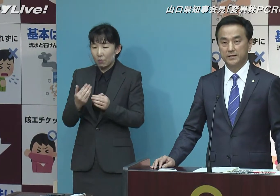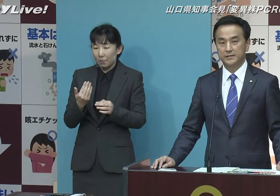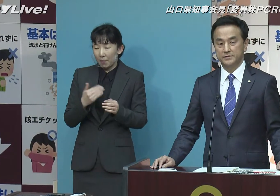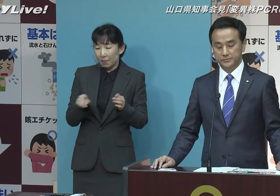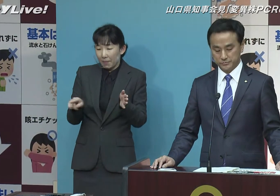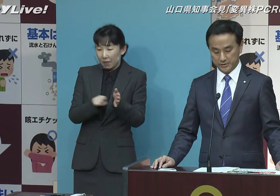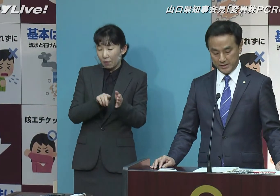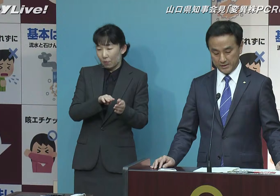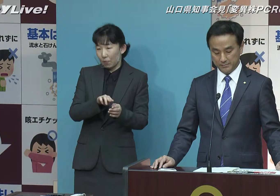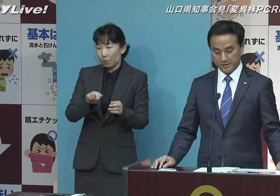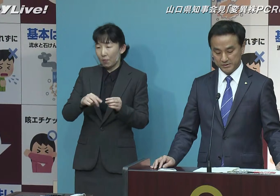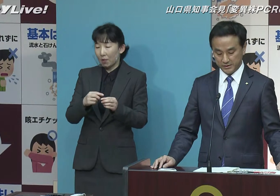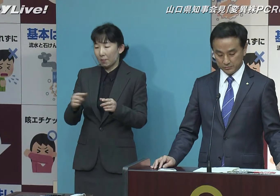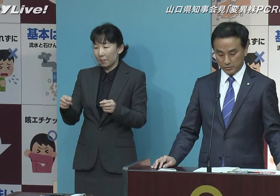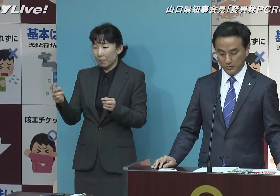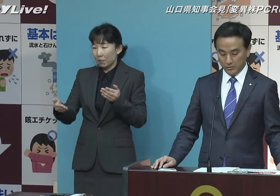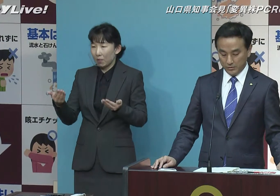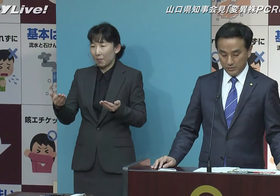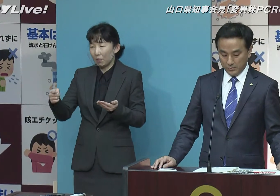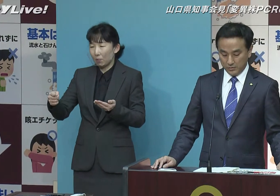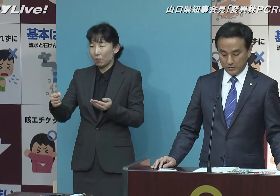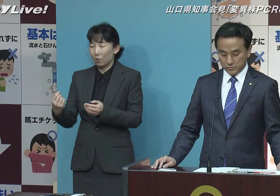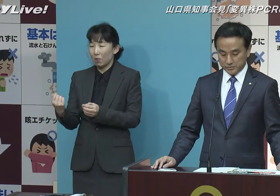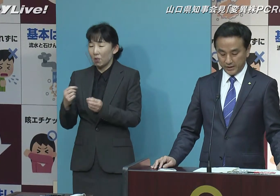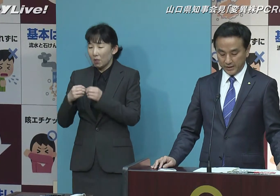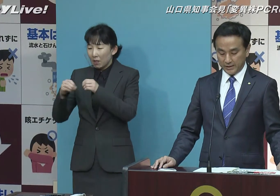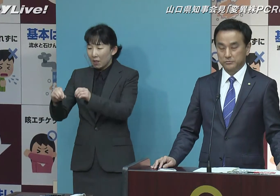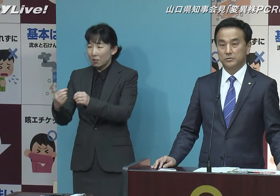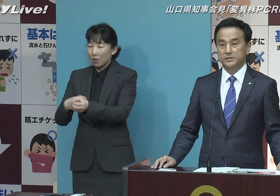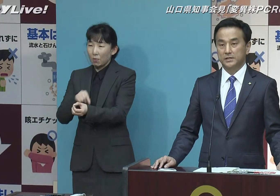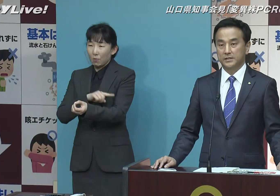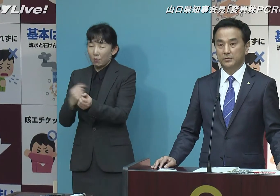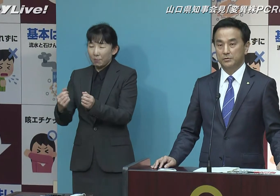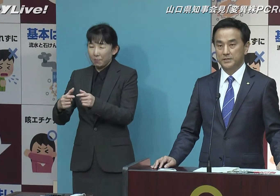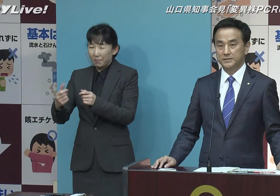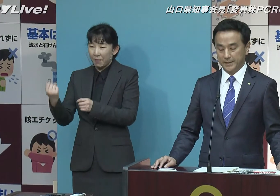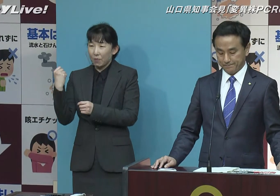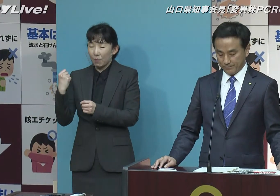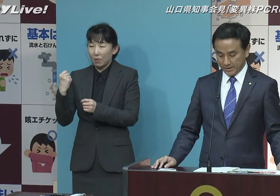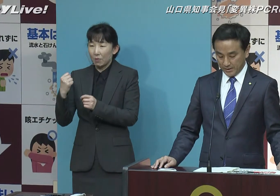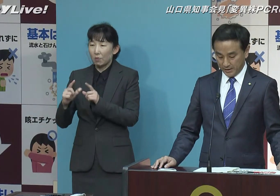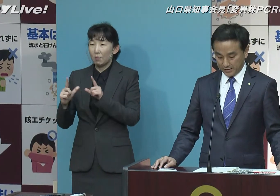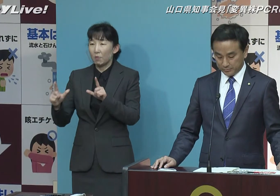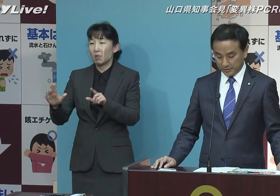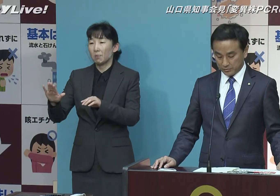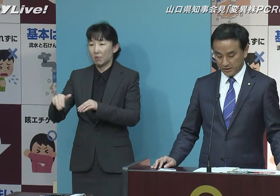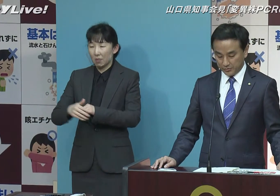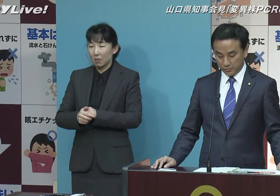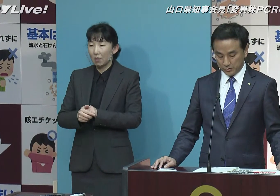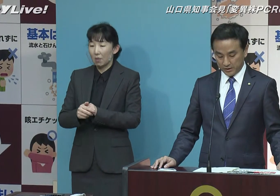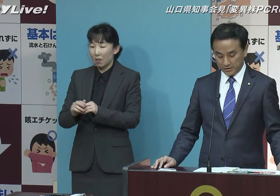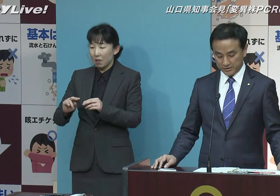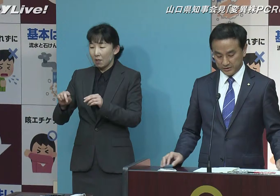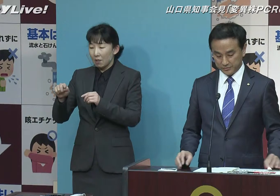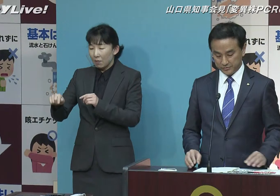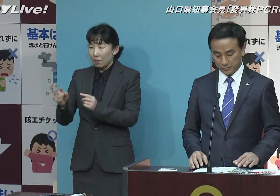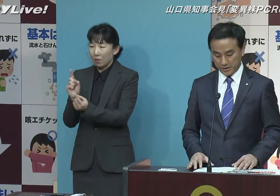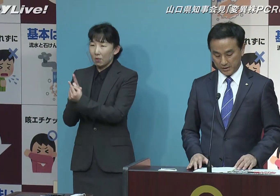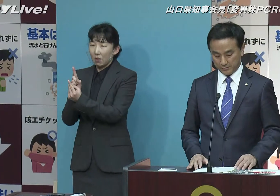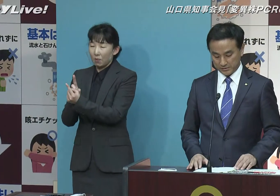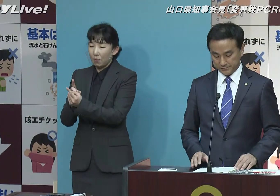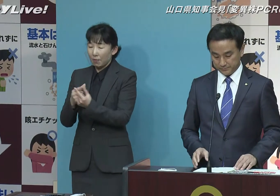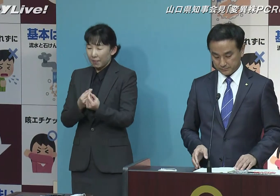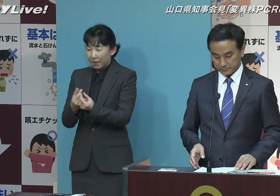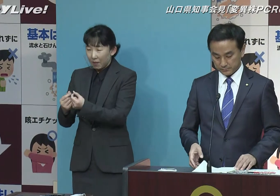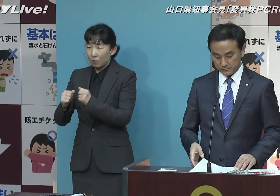じて感染力が増していると、そういう懸念があるとされておりまして、変異株への対応を徹底していく必要